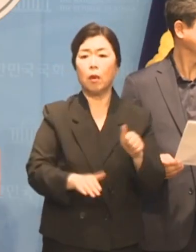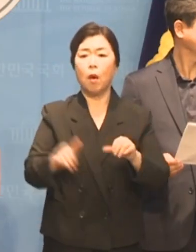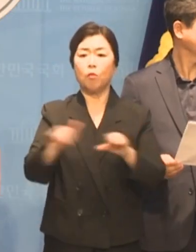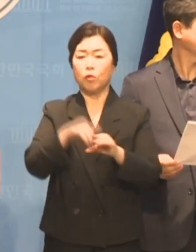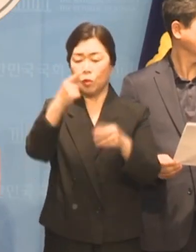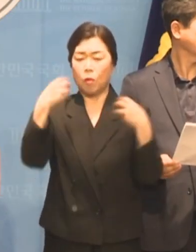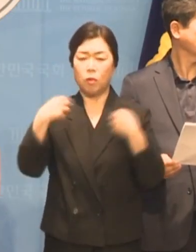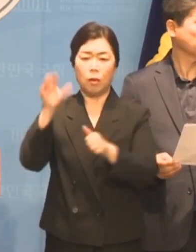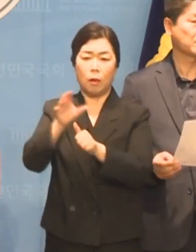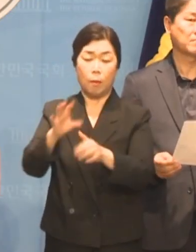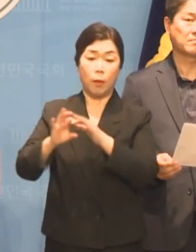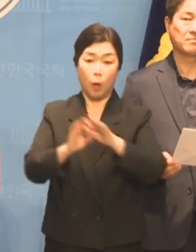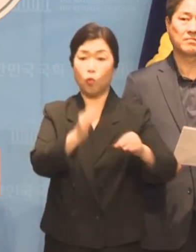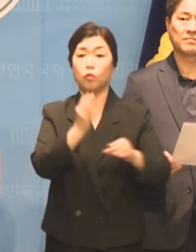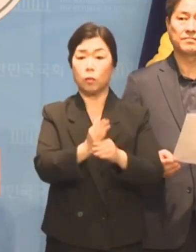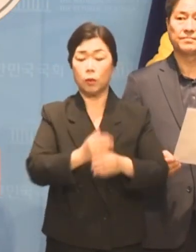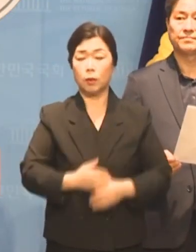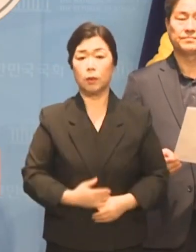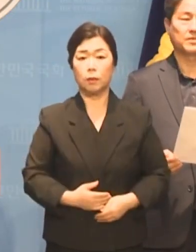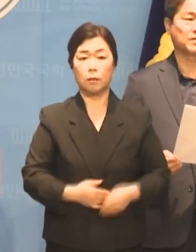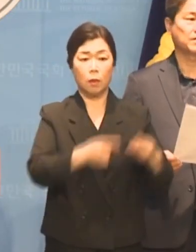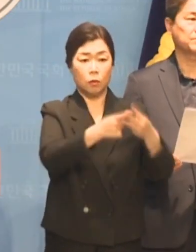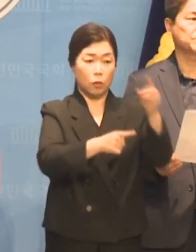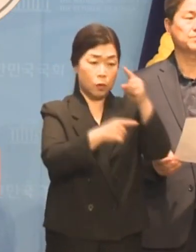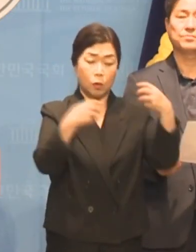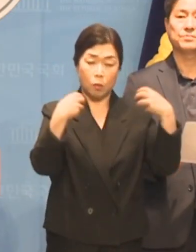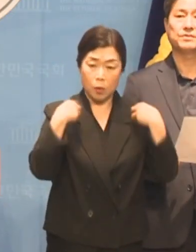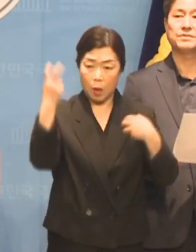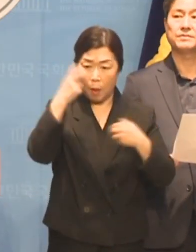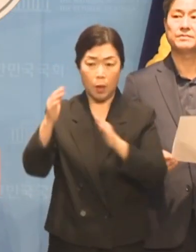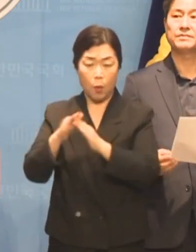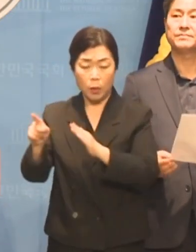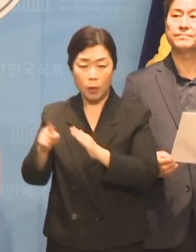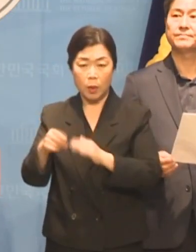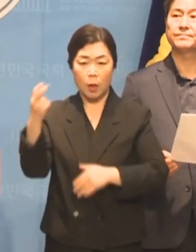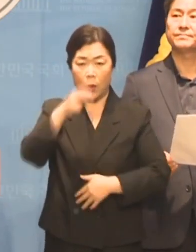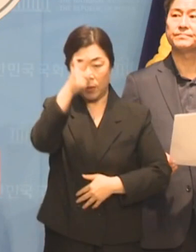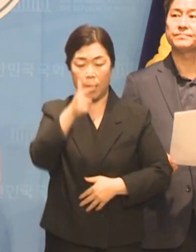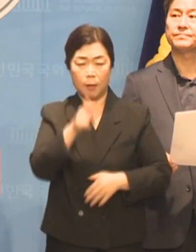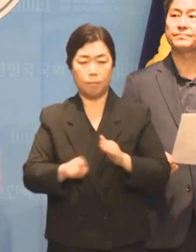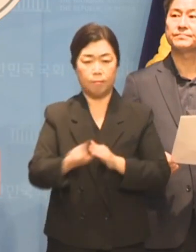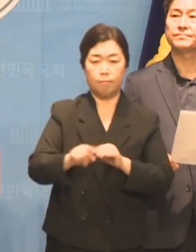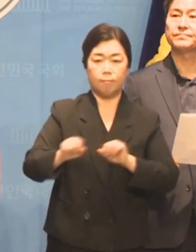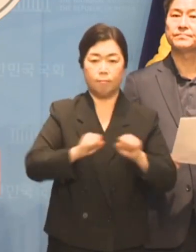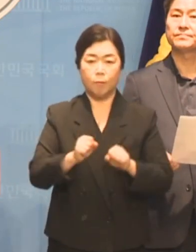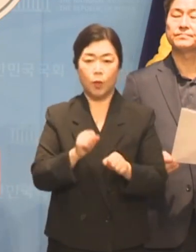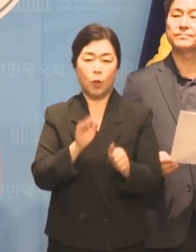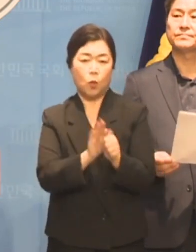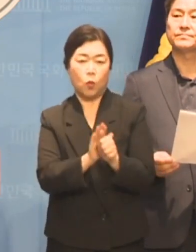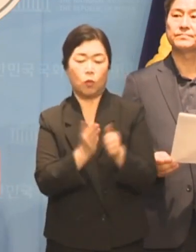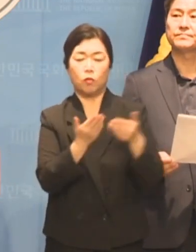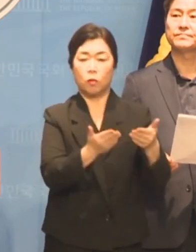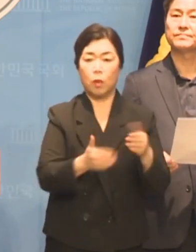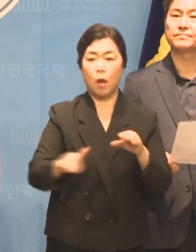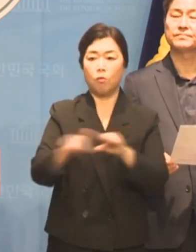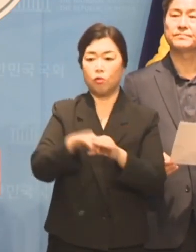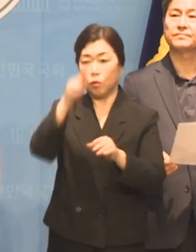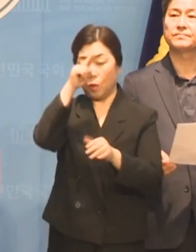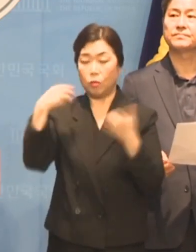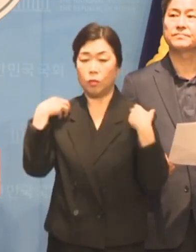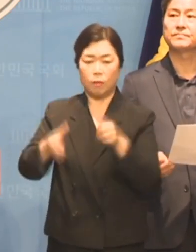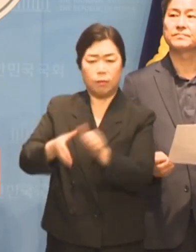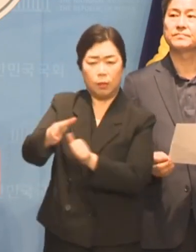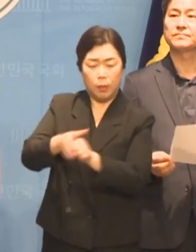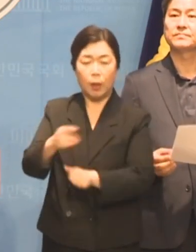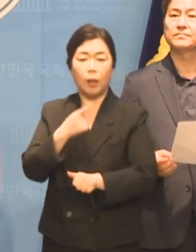않은 것입니다. 윤석열 정권에서 감사원은 검찰 앞잡이를 자처하며 전 정권을 겨냥한 무차별적인